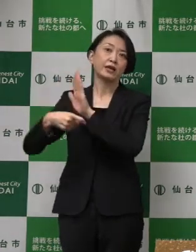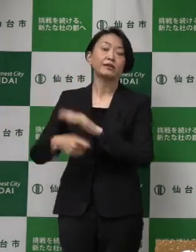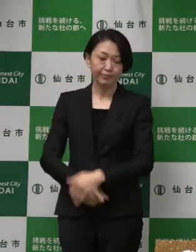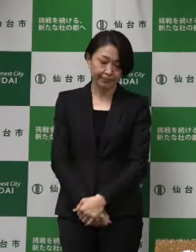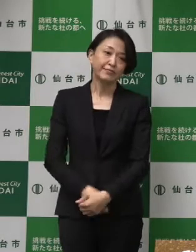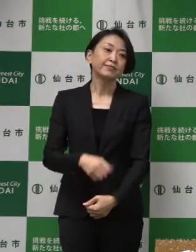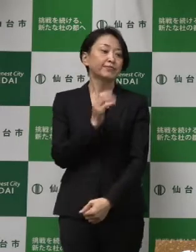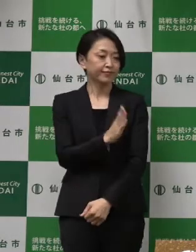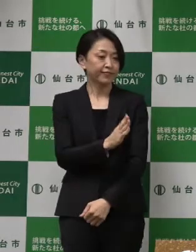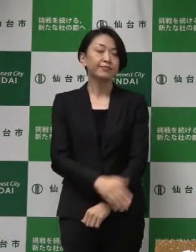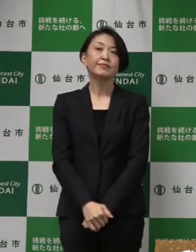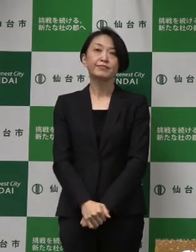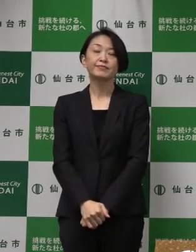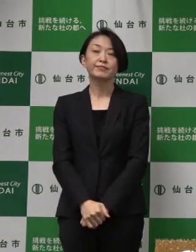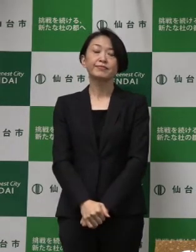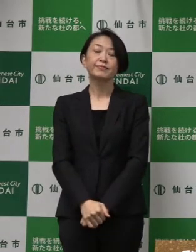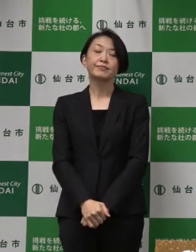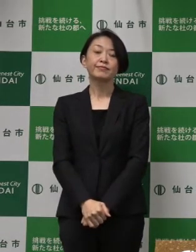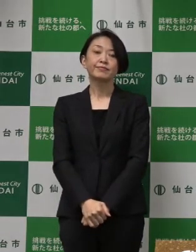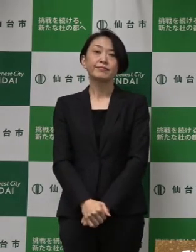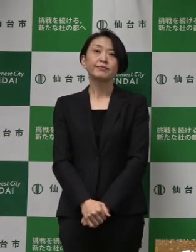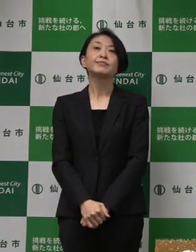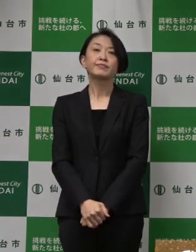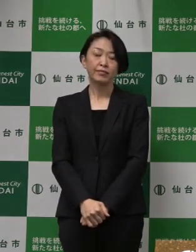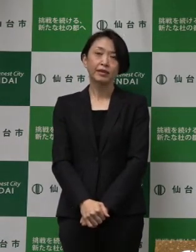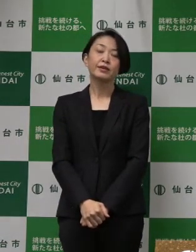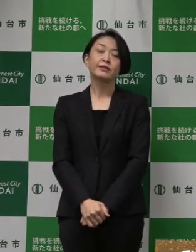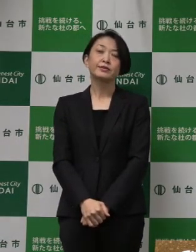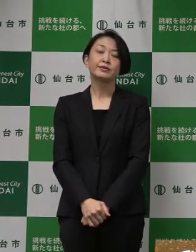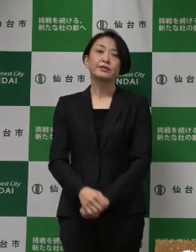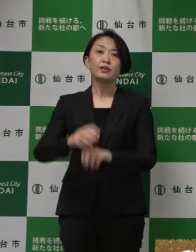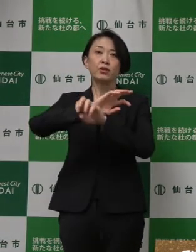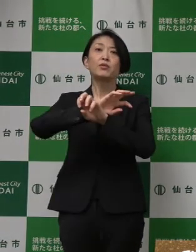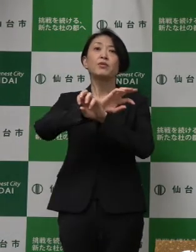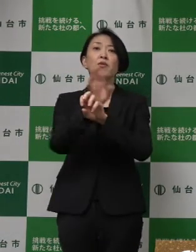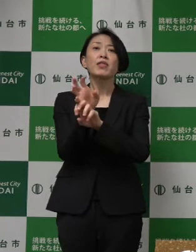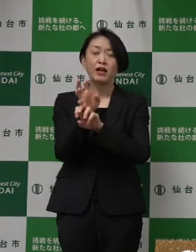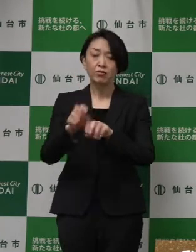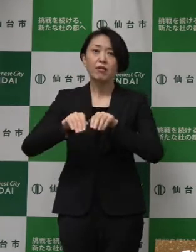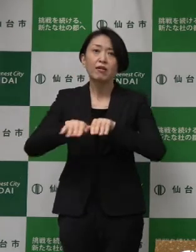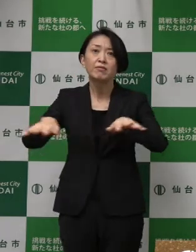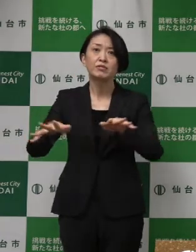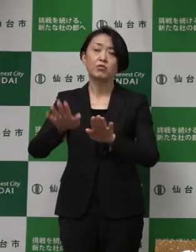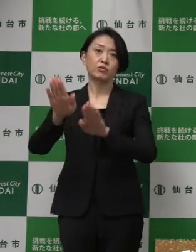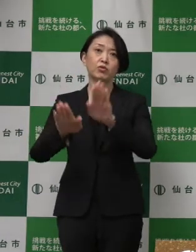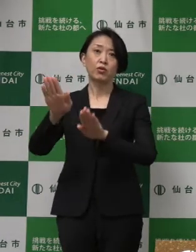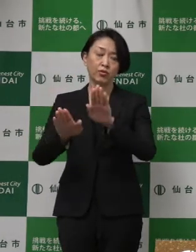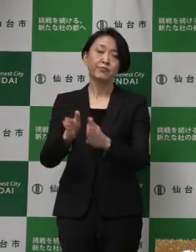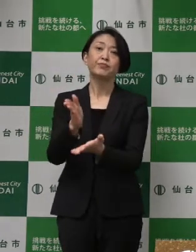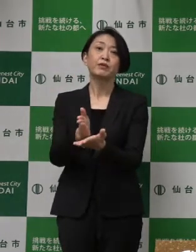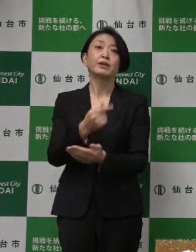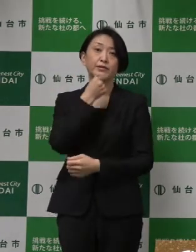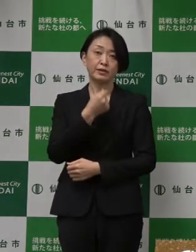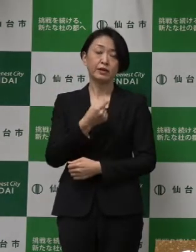い。まず新型コロナウイルスの感染状況についてでございます。本